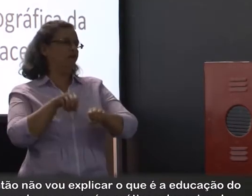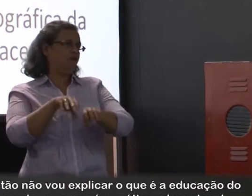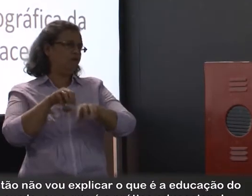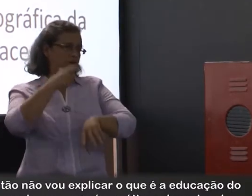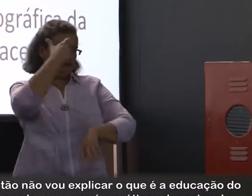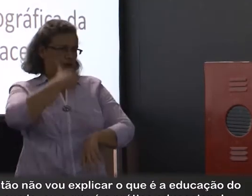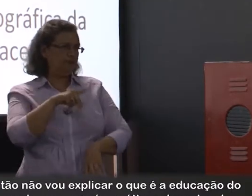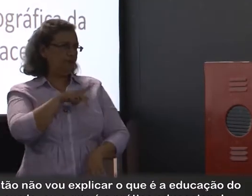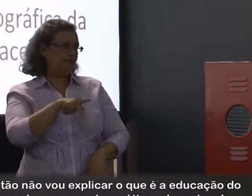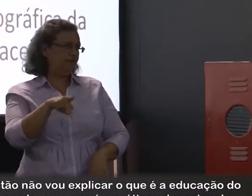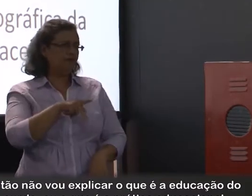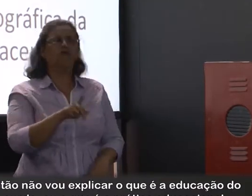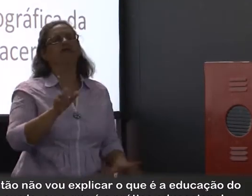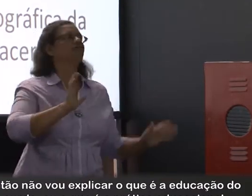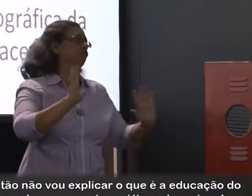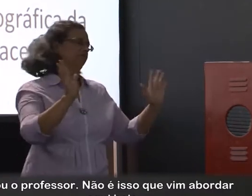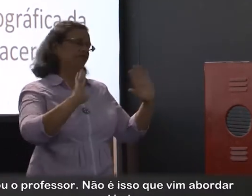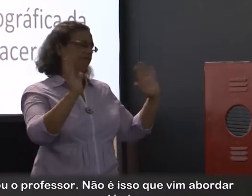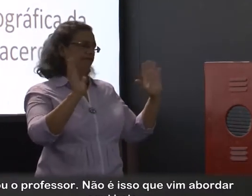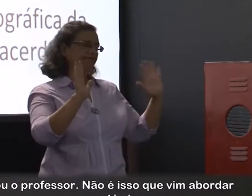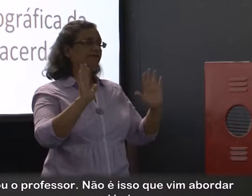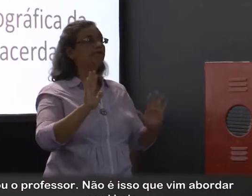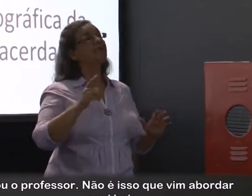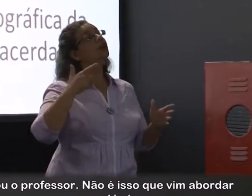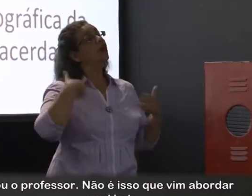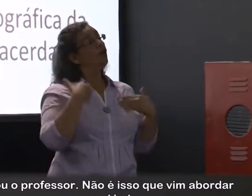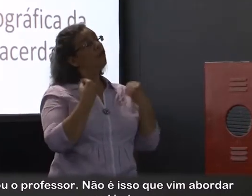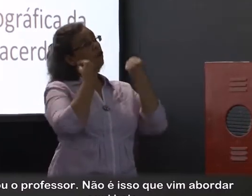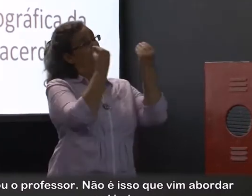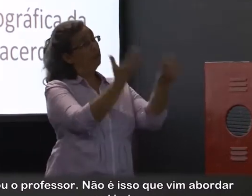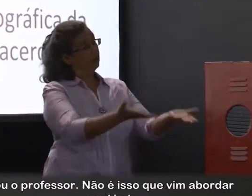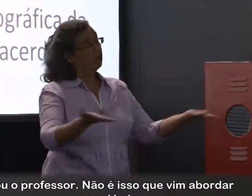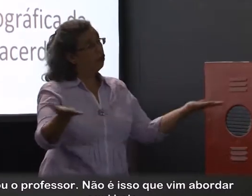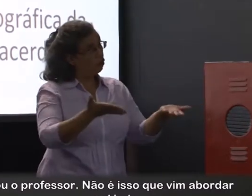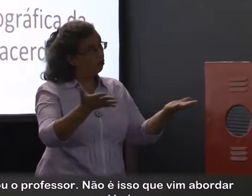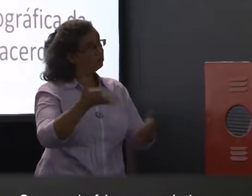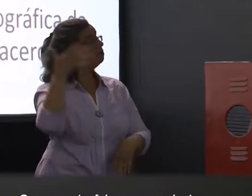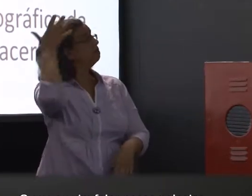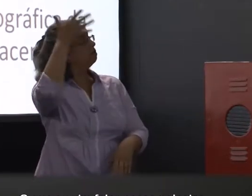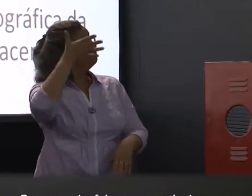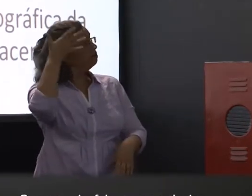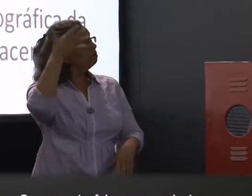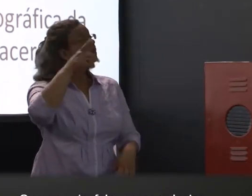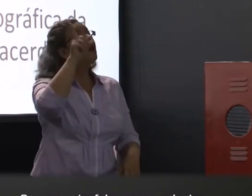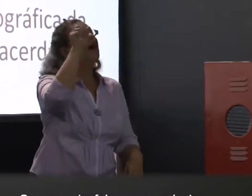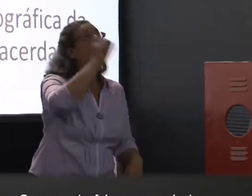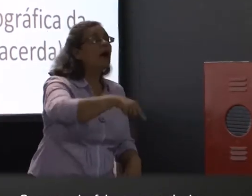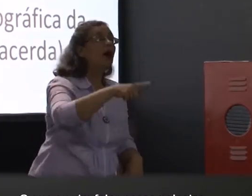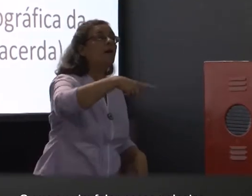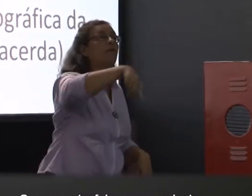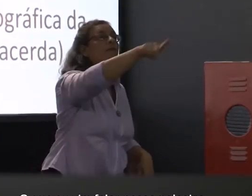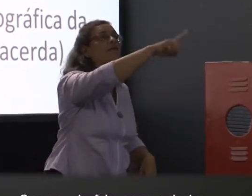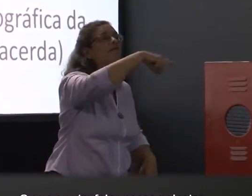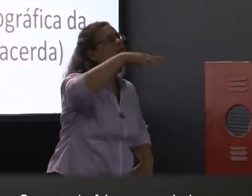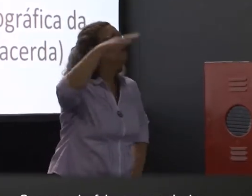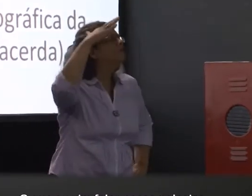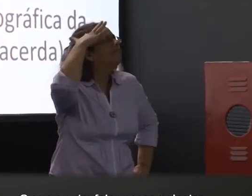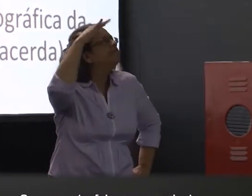que é cada prática educacional, o professor, não é isso que eu vim abordar aqui hoje. O que eu vim mencionar essa palestra